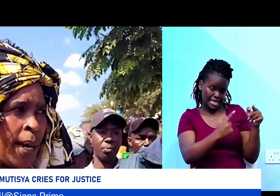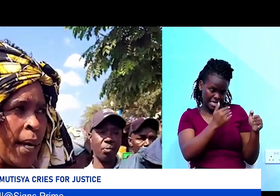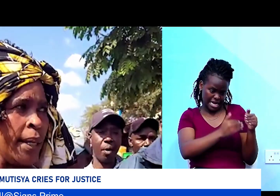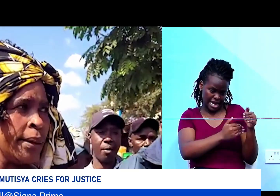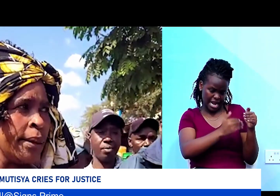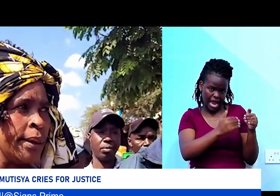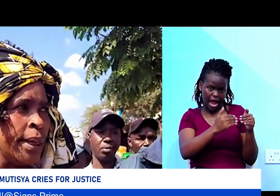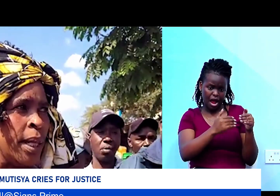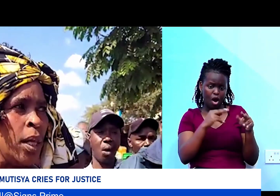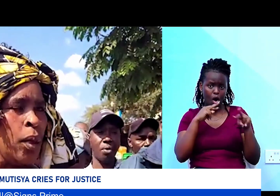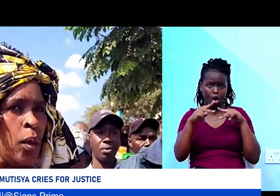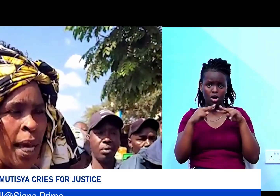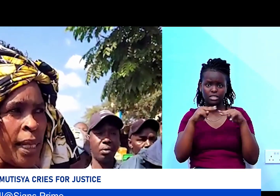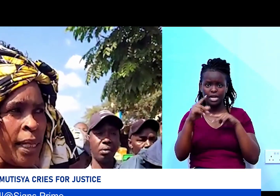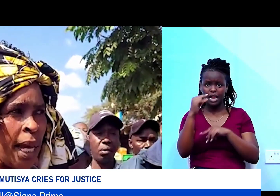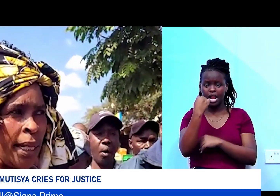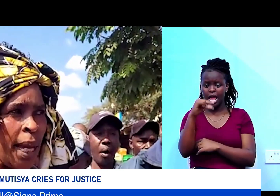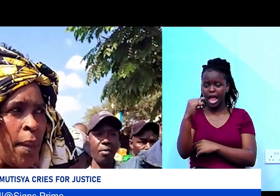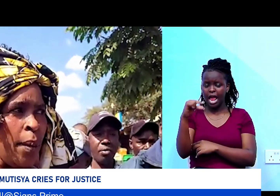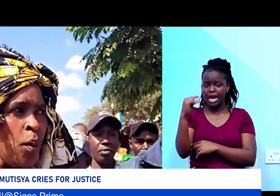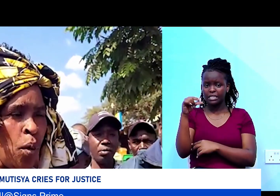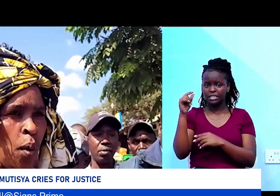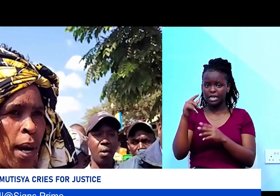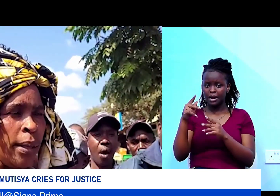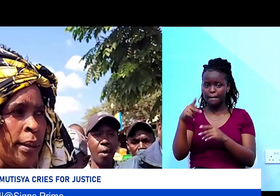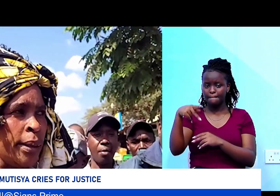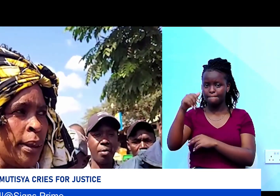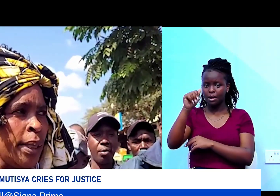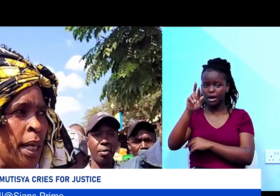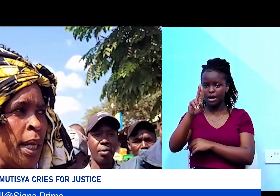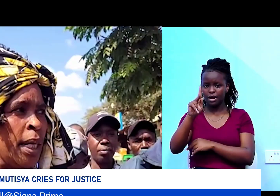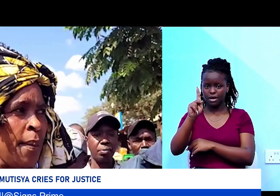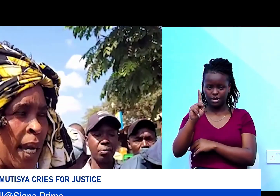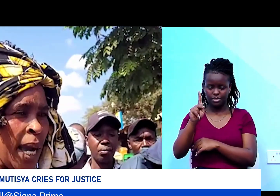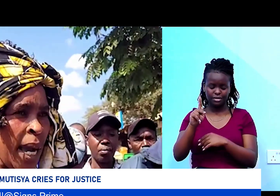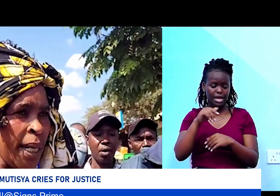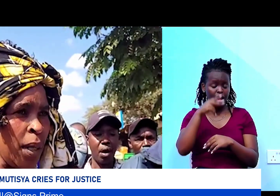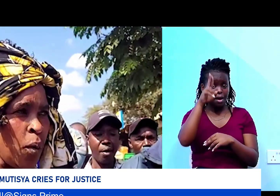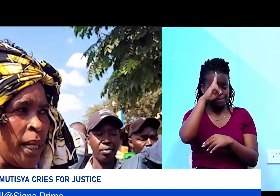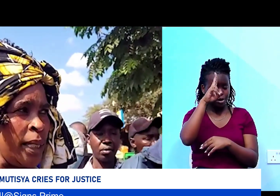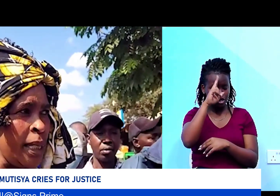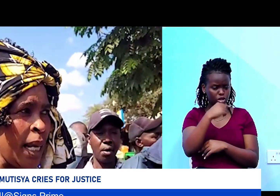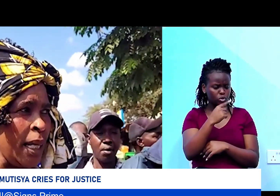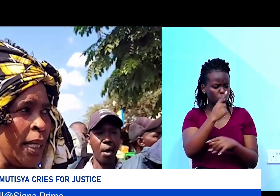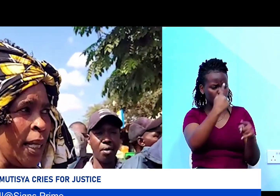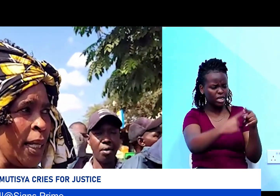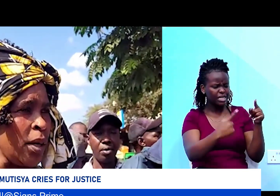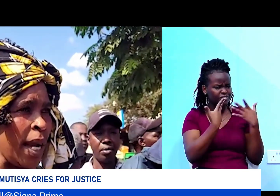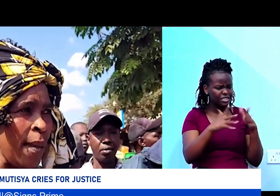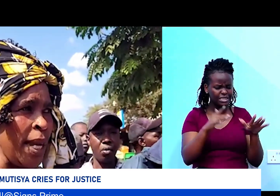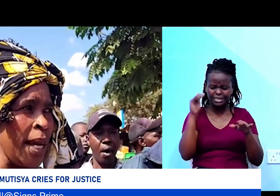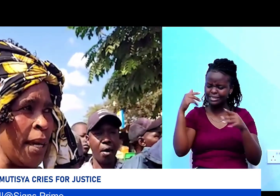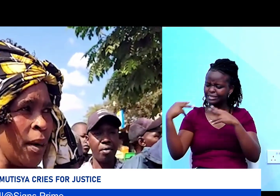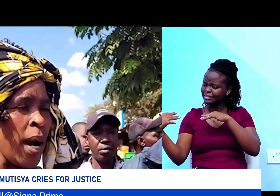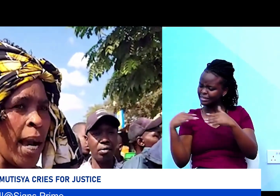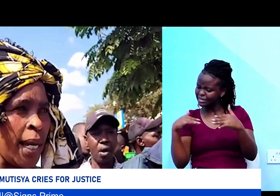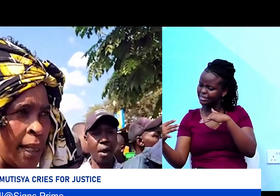Park. Yule askari amemuua. Nimeng'ang'ana kuwaitisha hiyo kamera